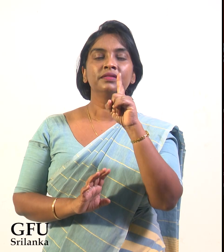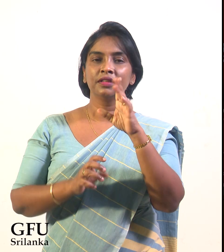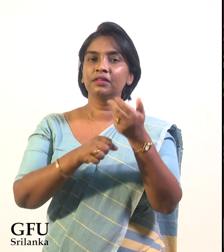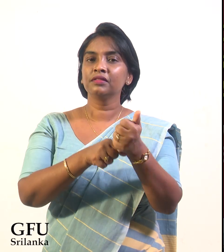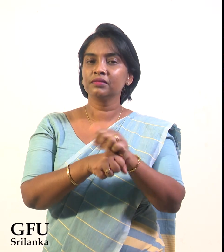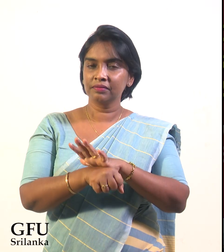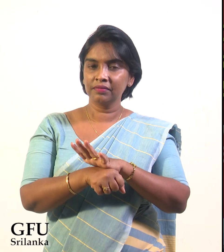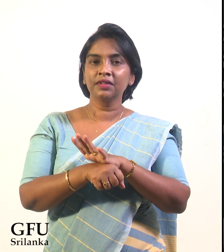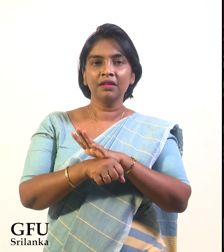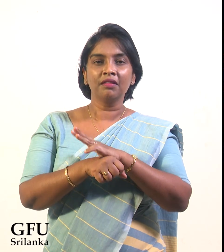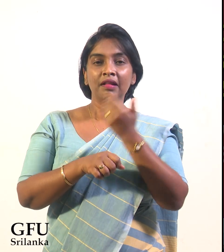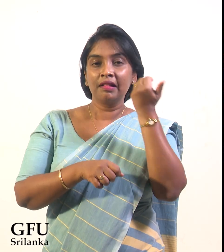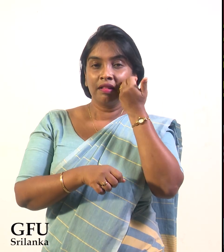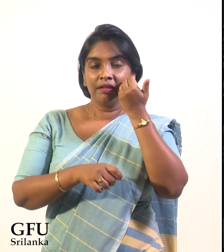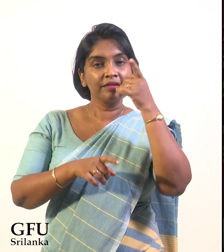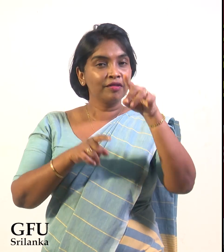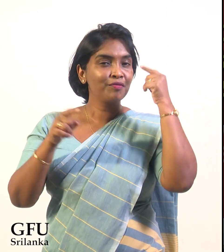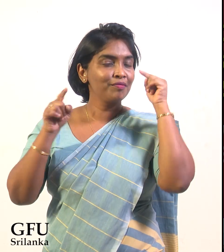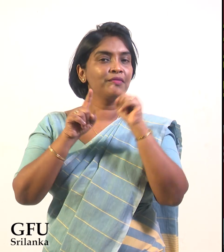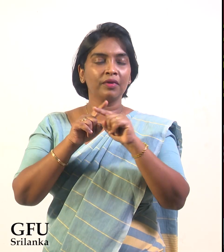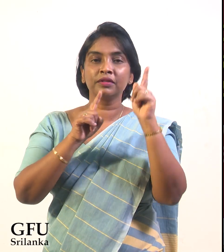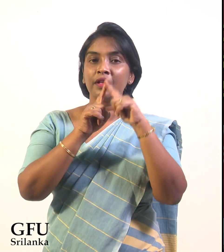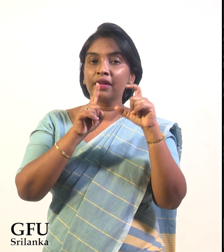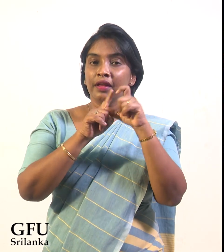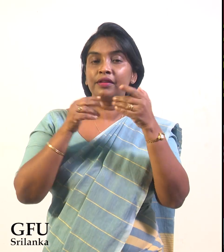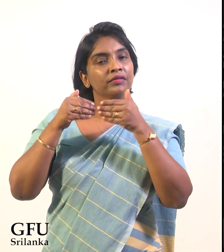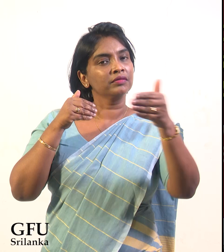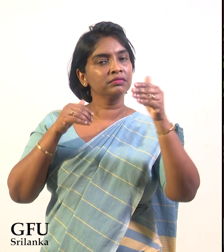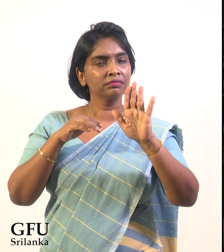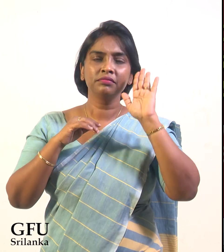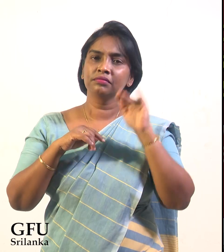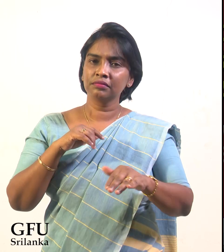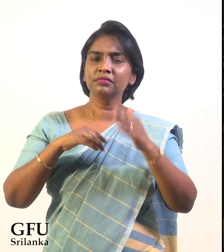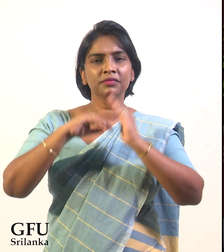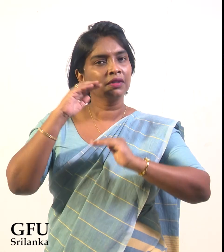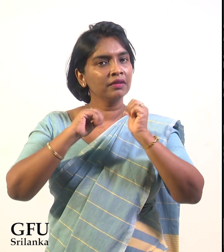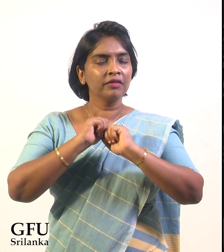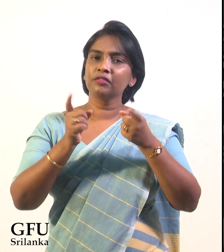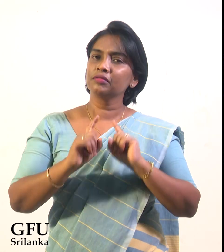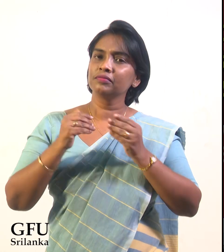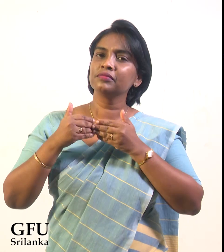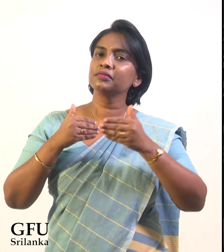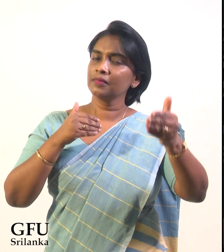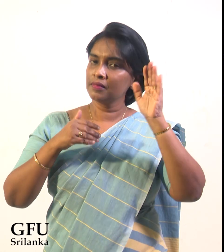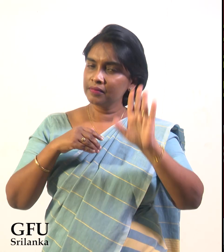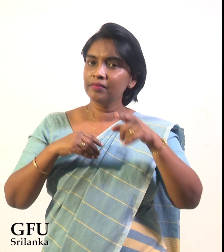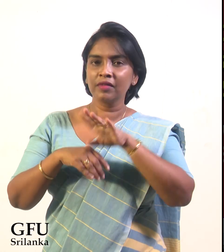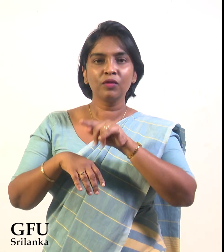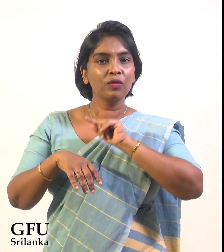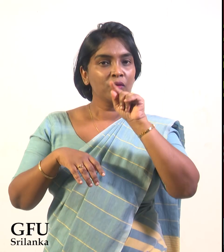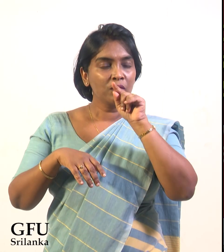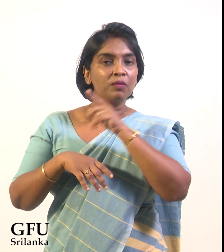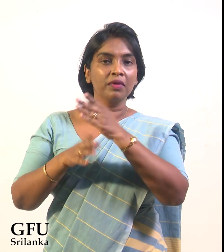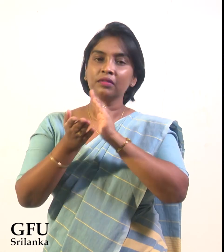ප්‍රථමයෙන්ම කොවිඩ් 19 වසංගතය තත්ත්වය හමුවේ අධ්‍යාපන පද්ධතිය තුළ ගැන්වීම් ක්‍රියාවලිය අඛණ්ඩව ක්‍රියාත්මක කිරීම